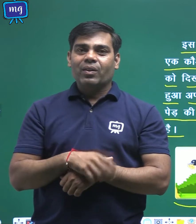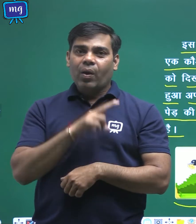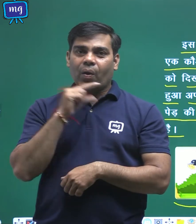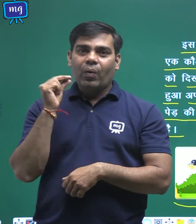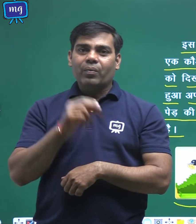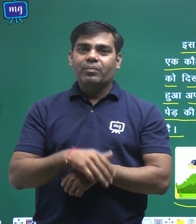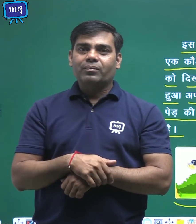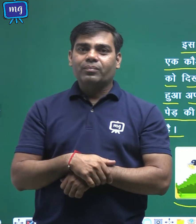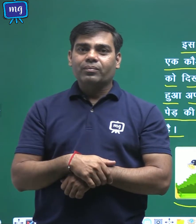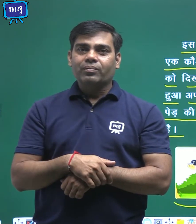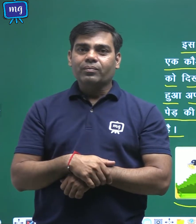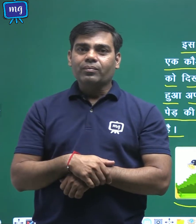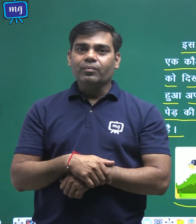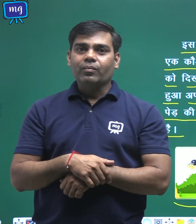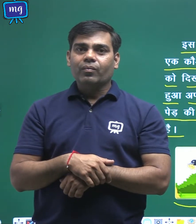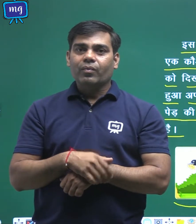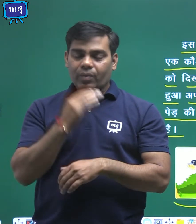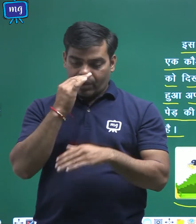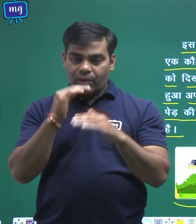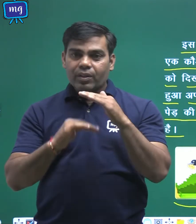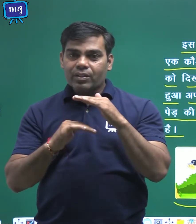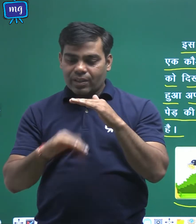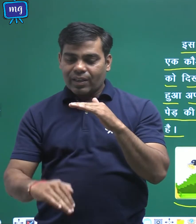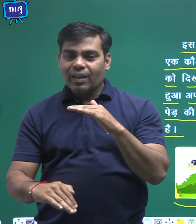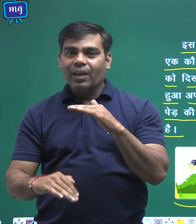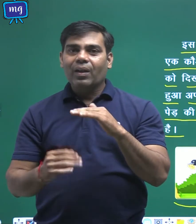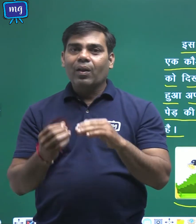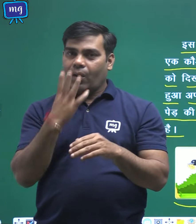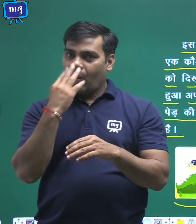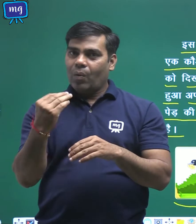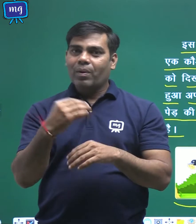और नीचे लोमड़